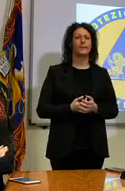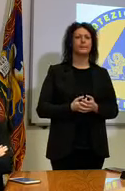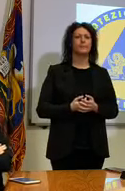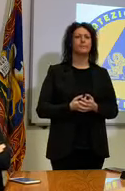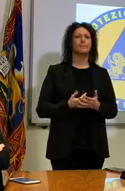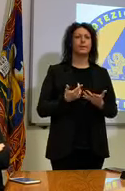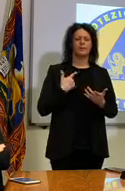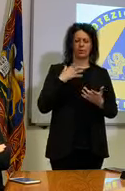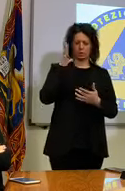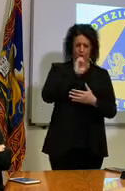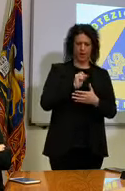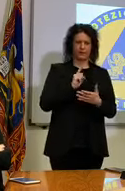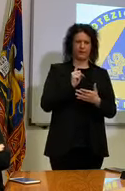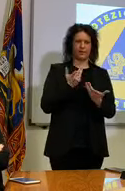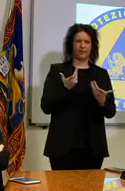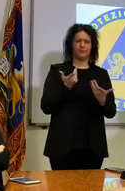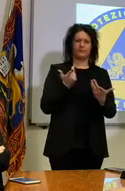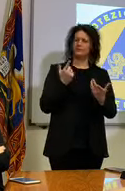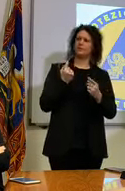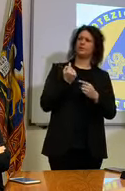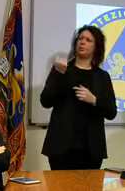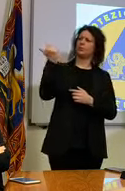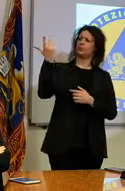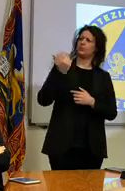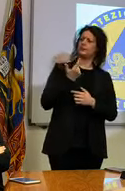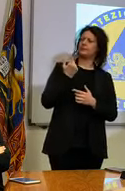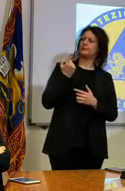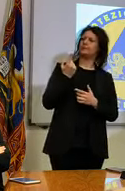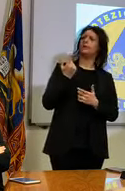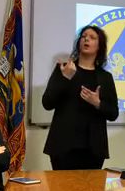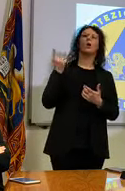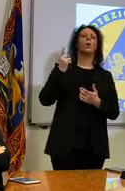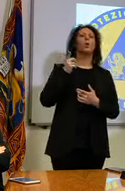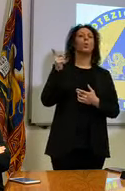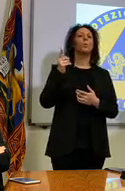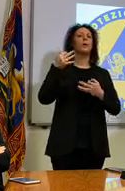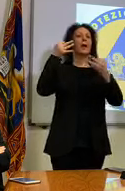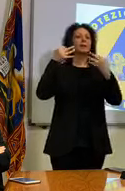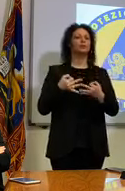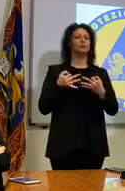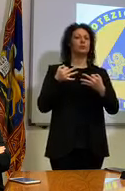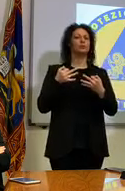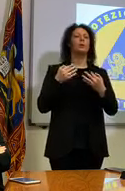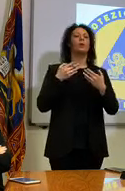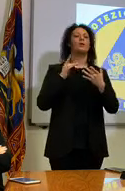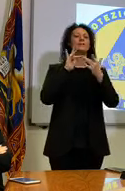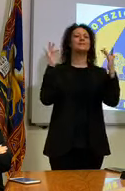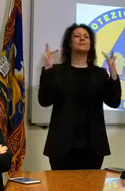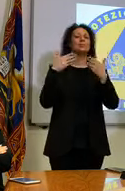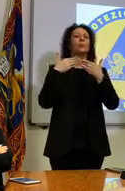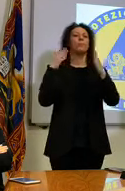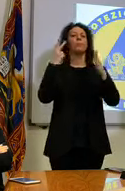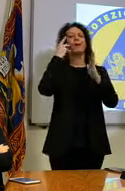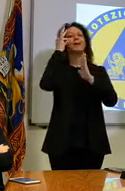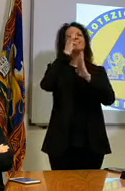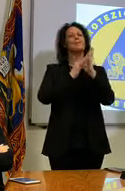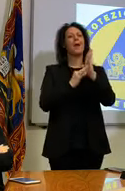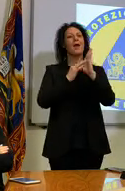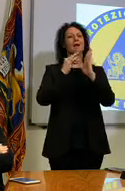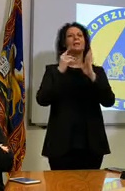la quadra, abbiamo voluto, poi lui ha detto: beh, io adesso pubblico sul sito, è trasparente, ognuno può vedere tutto quanto.